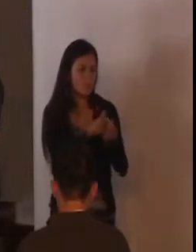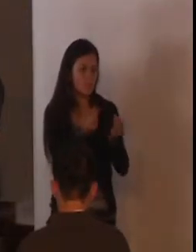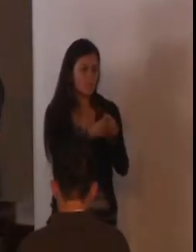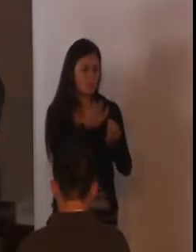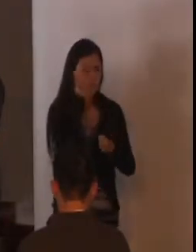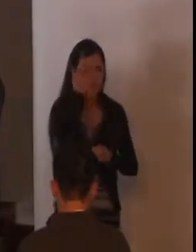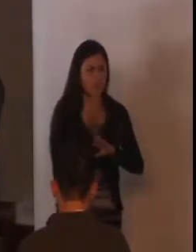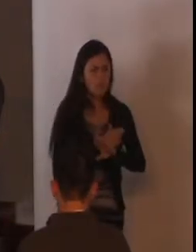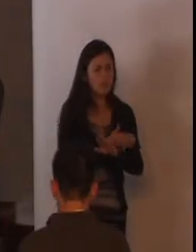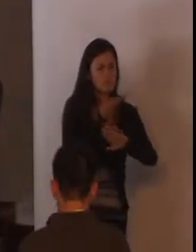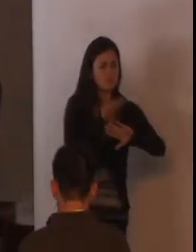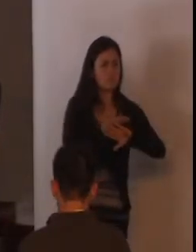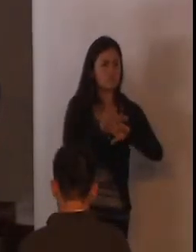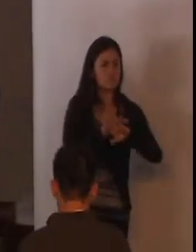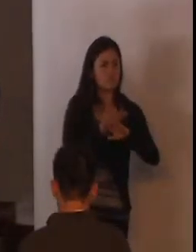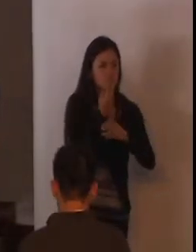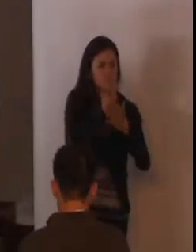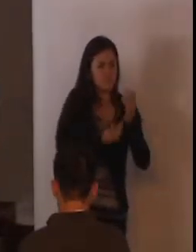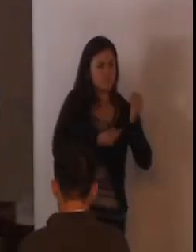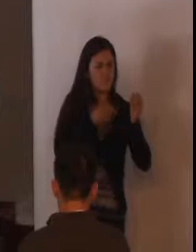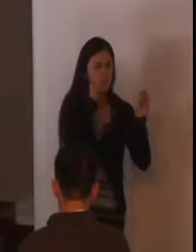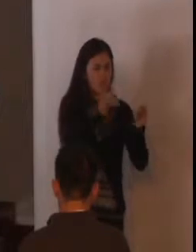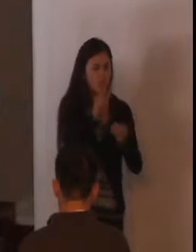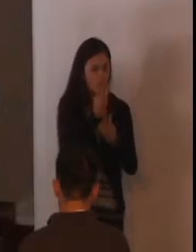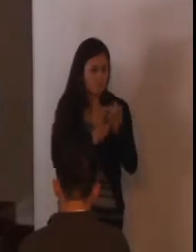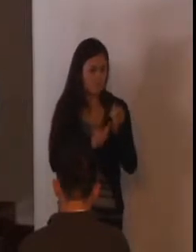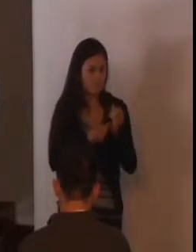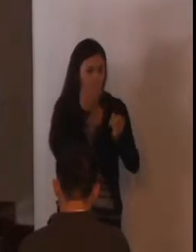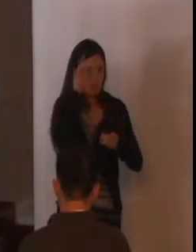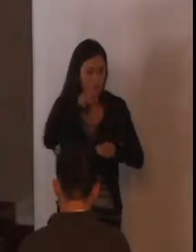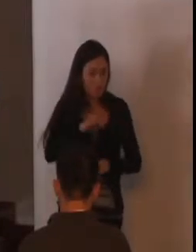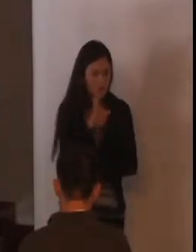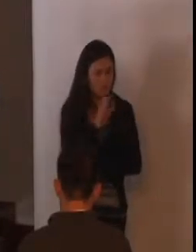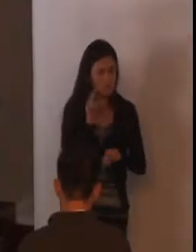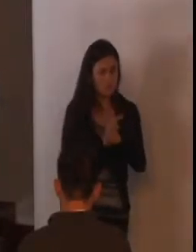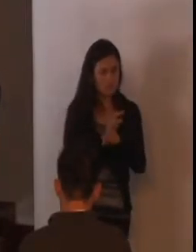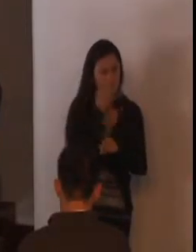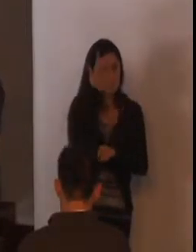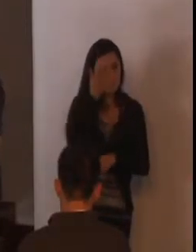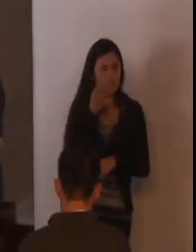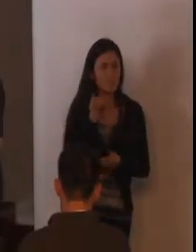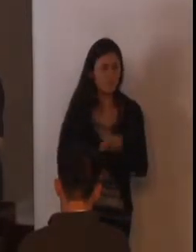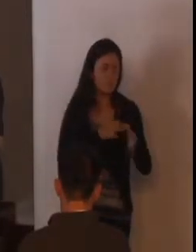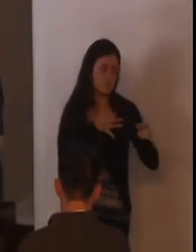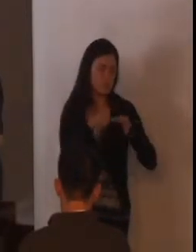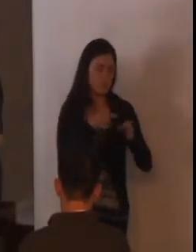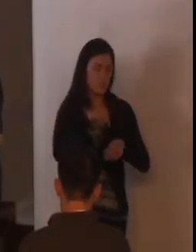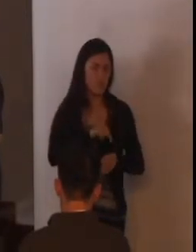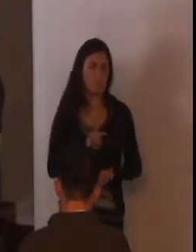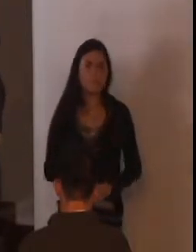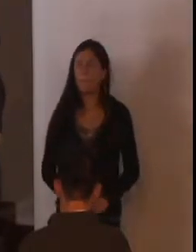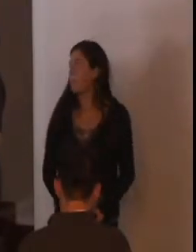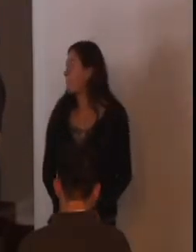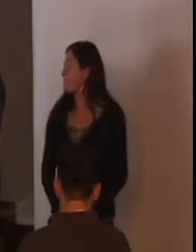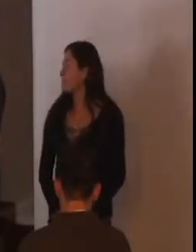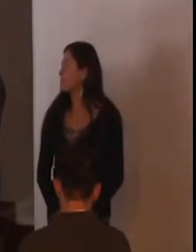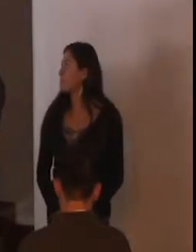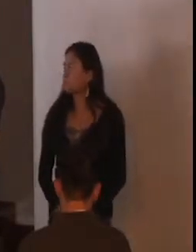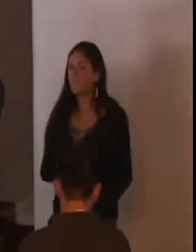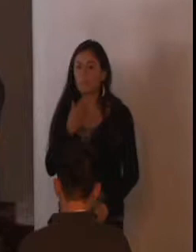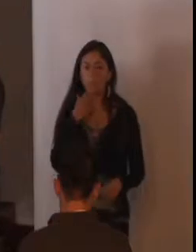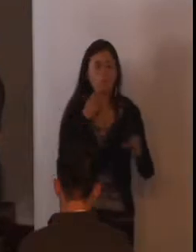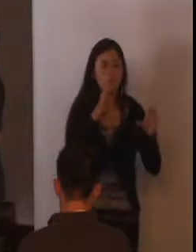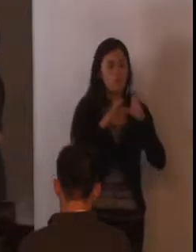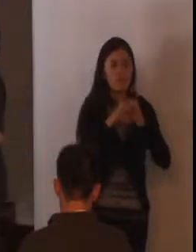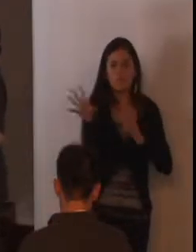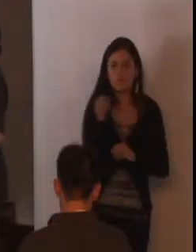nosotros comenzamos a utilizar comunicación bimodal aquí en Colombia, que de manera internacional también se está utilizando. Y la comunicación, entonces,